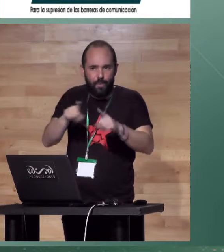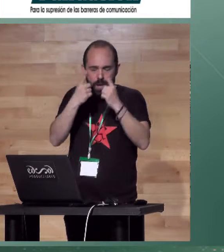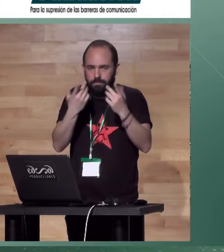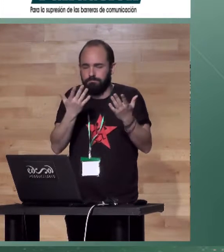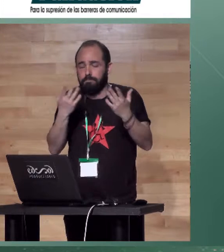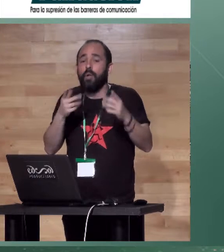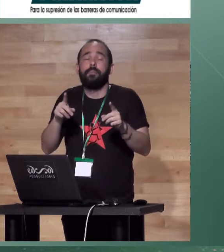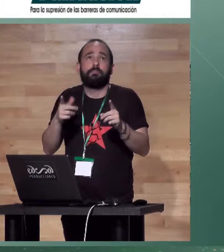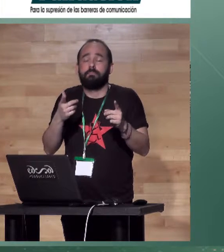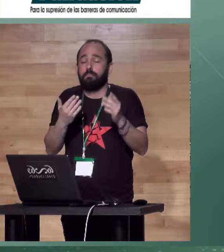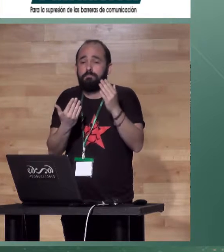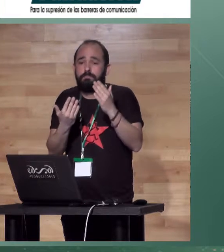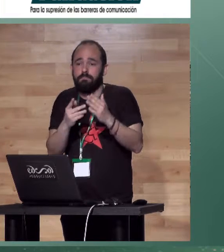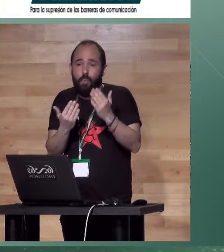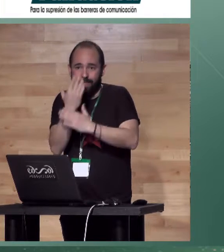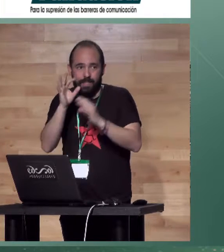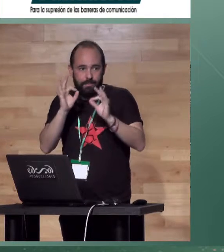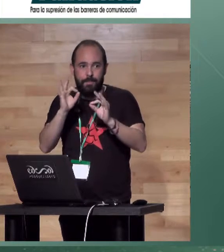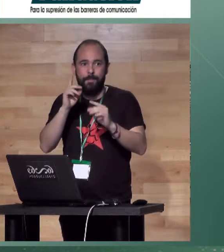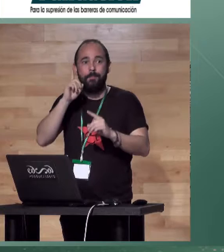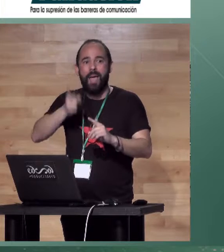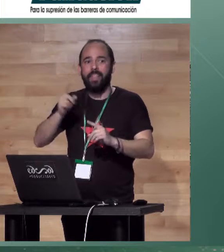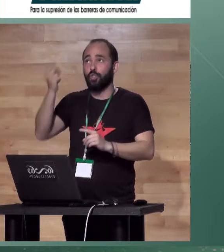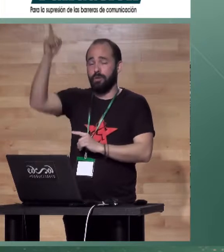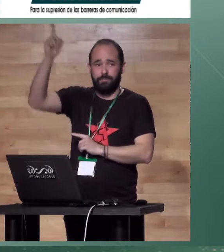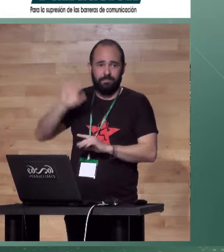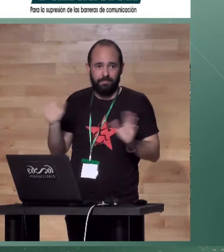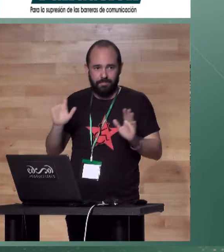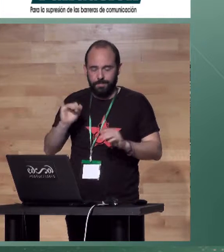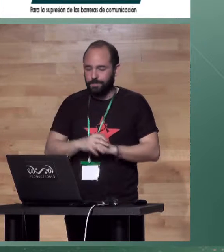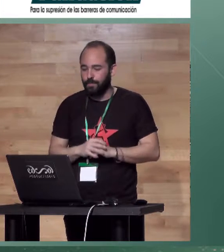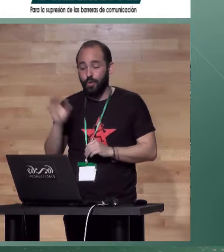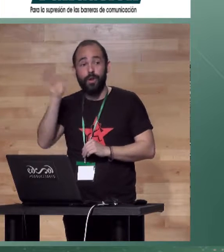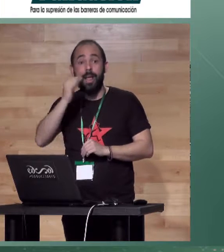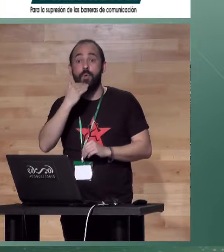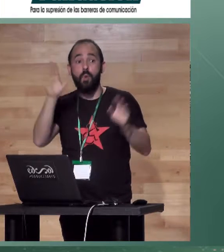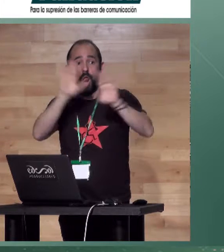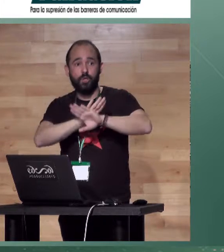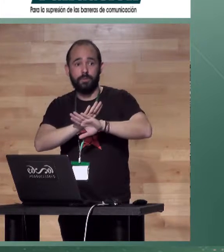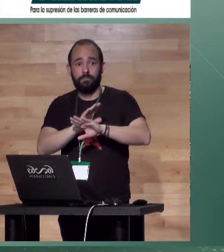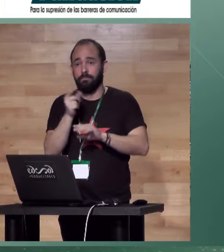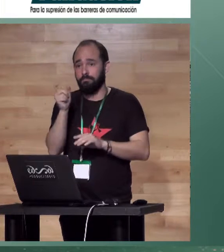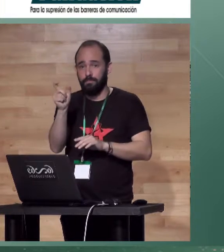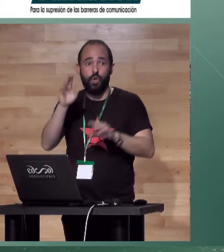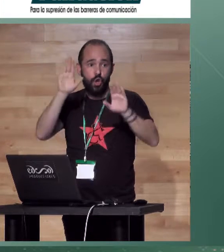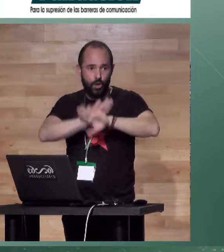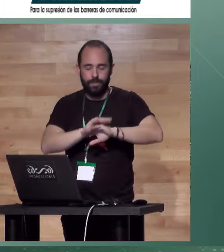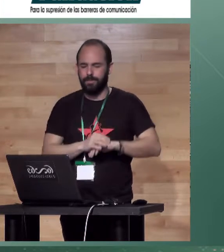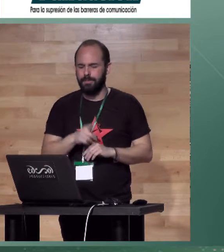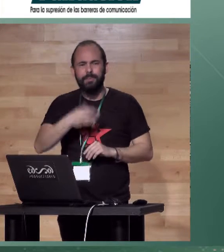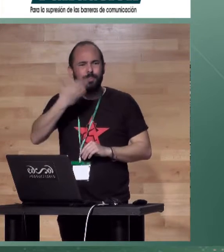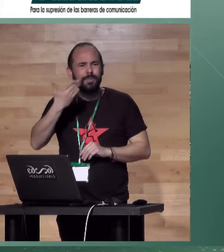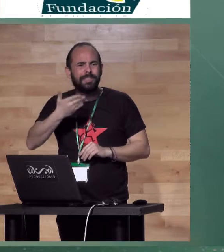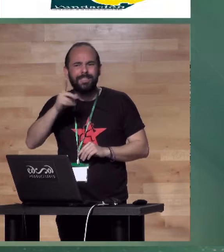Si es por la mañana o si es por la noche o por la tarde. Manda el clima, el